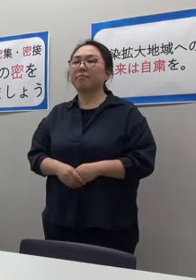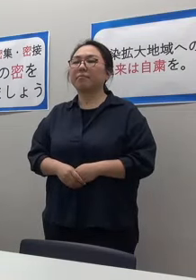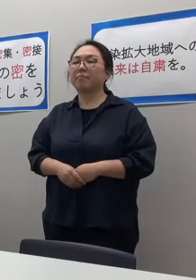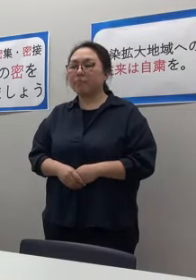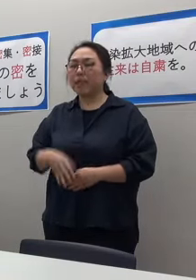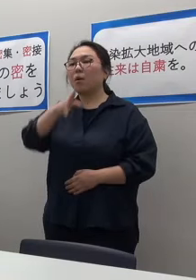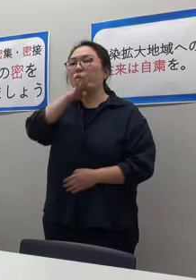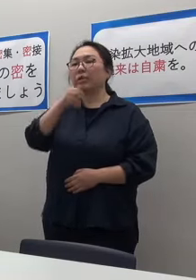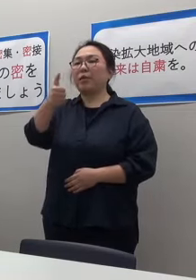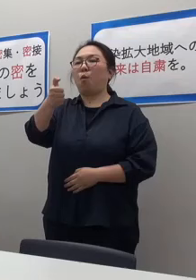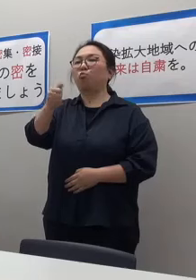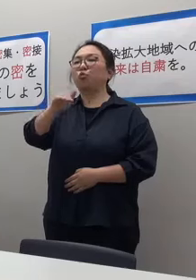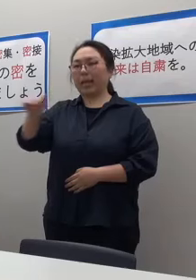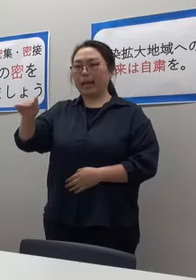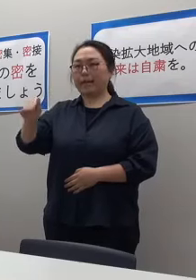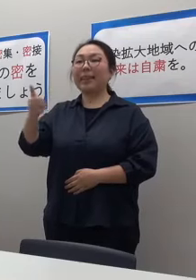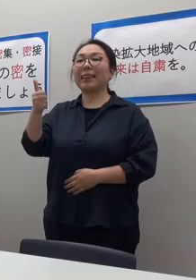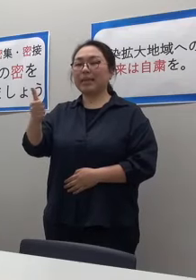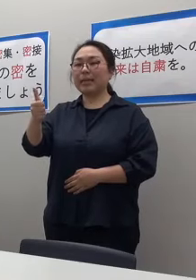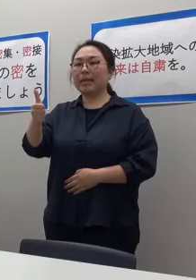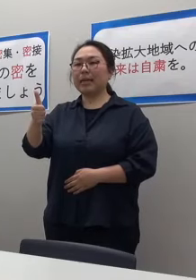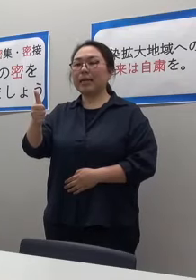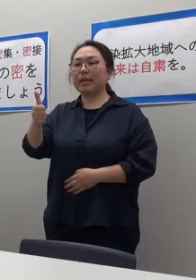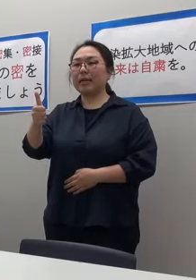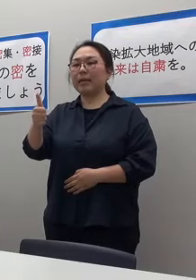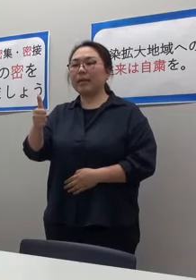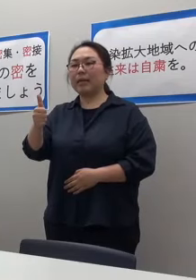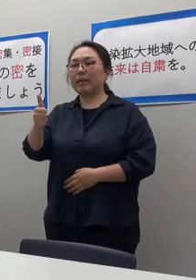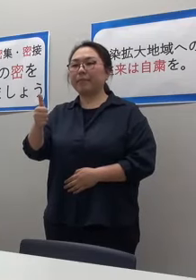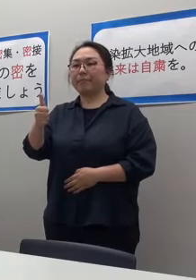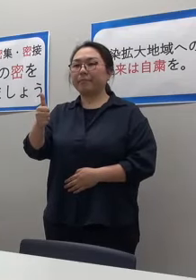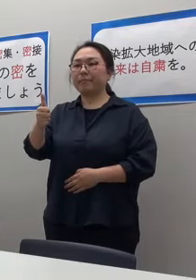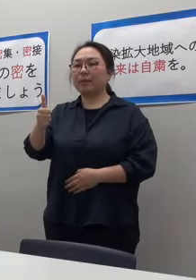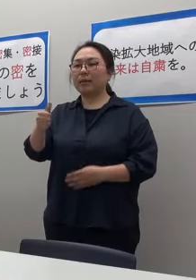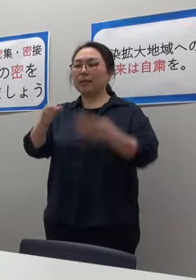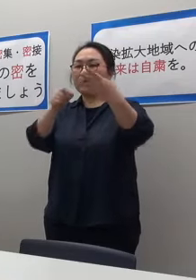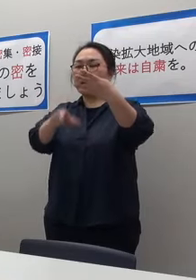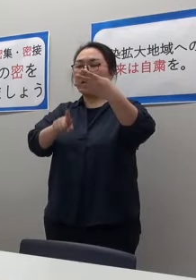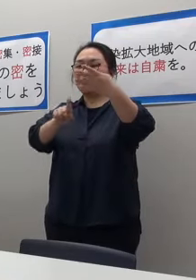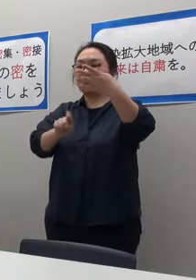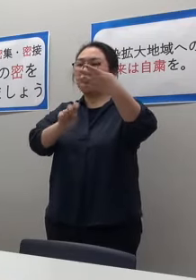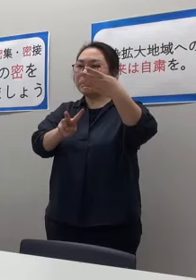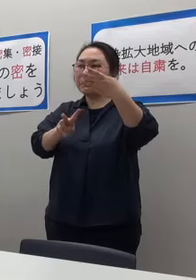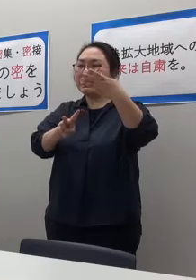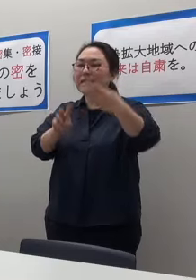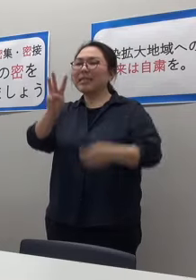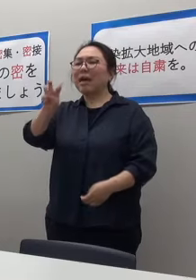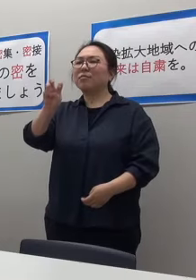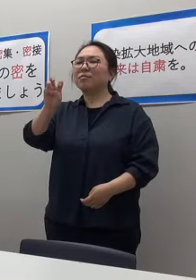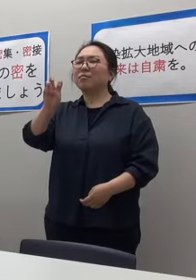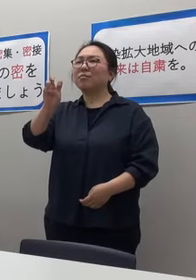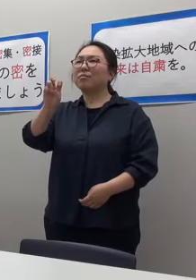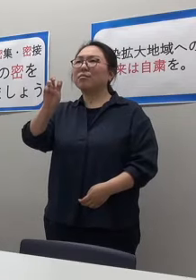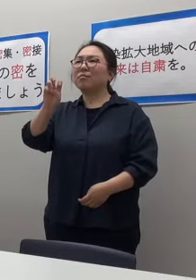50代男性でございます。4月11日に 37.3 度、4月12日は 37.4 度の発熱があり